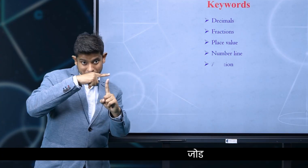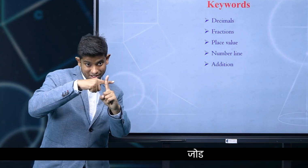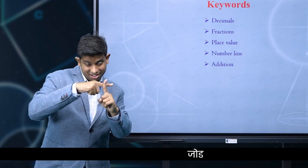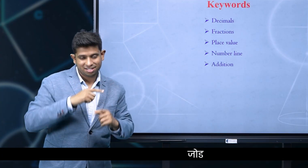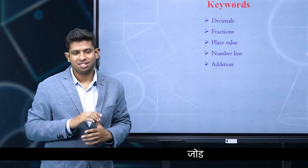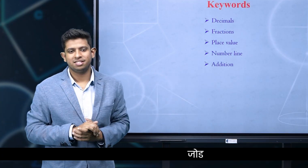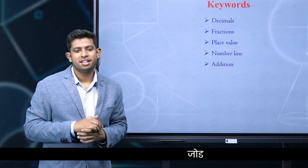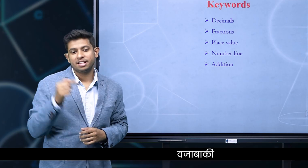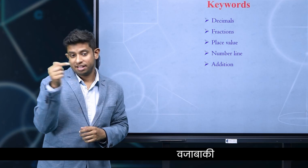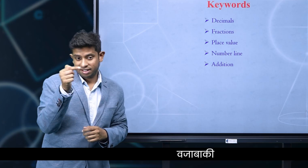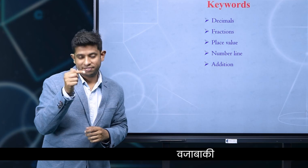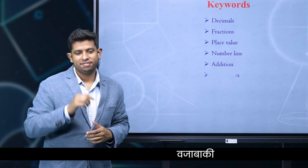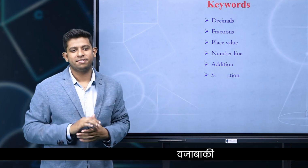जोड, वजाबाकी,